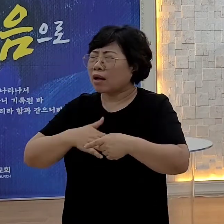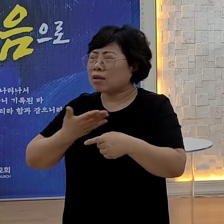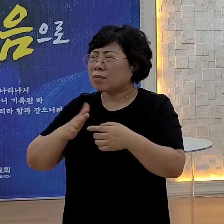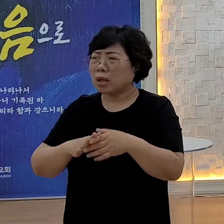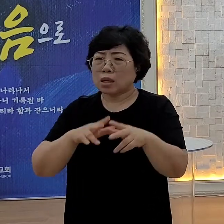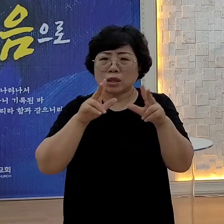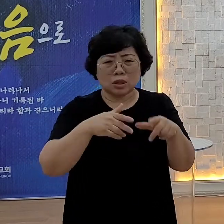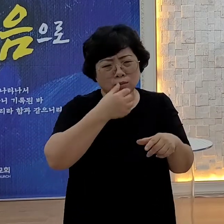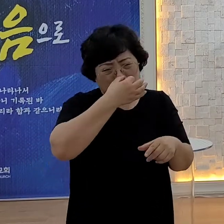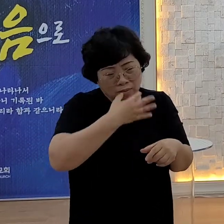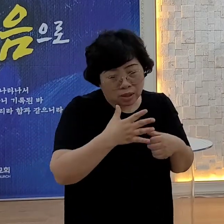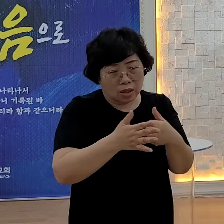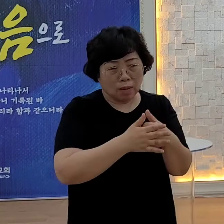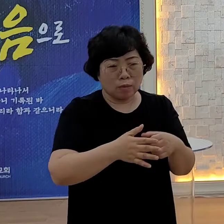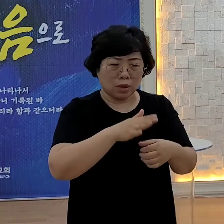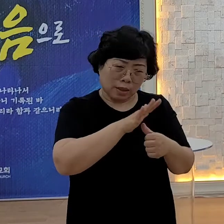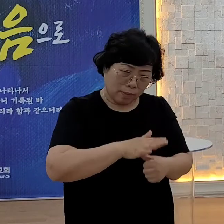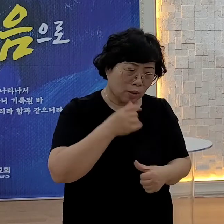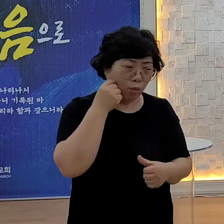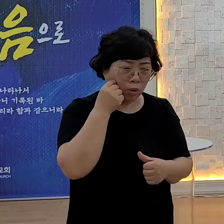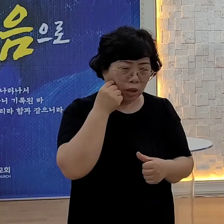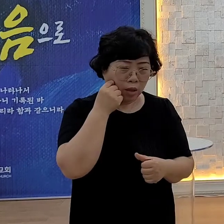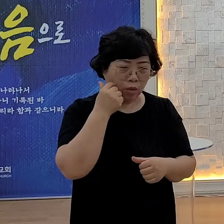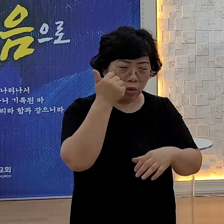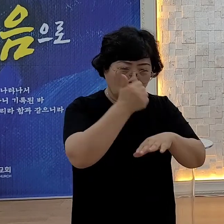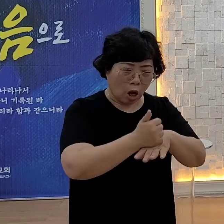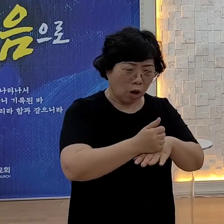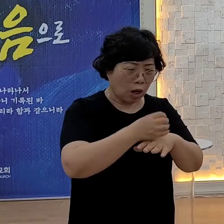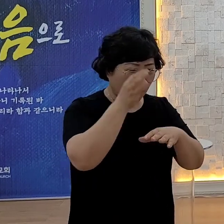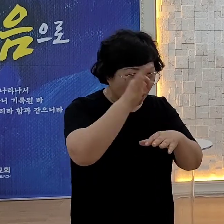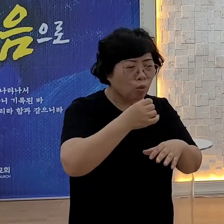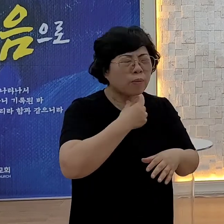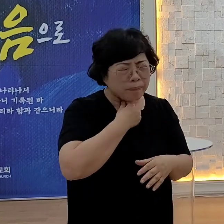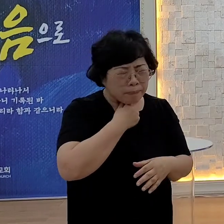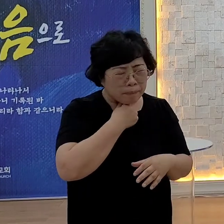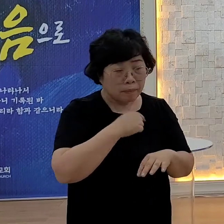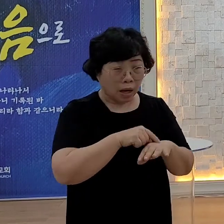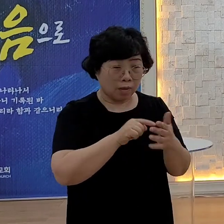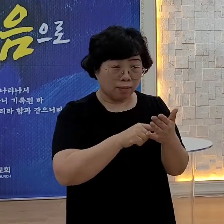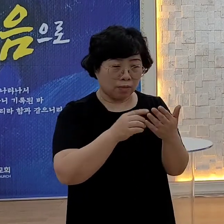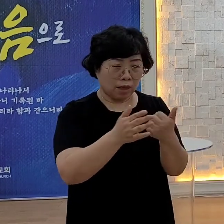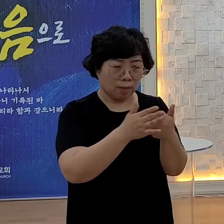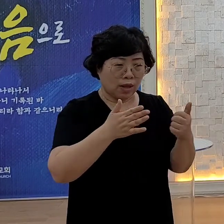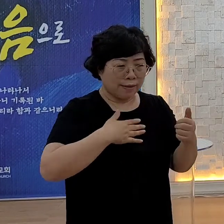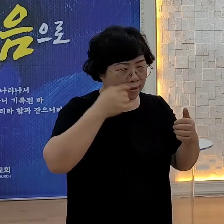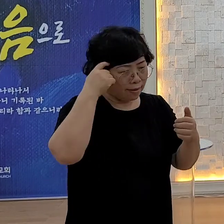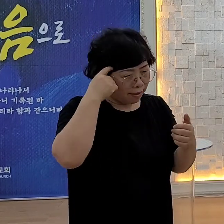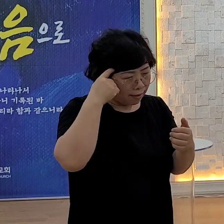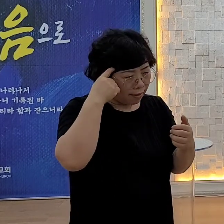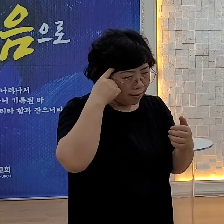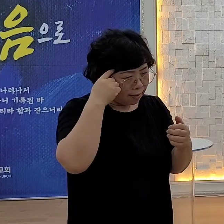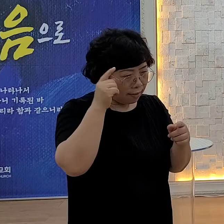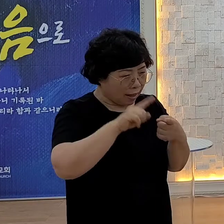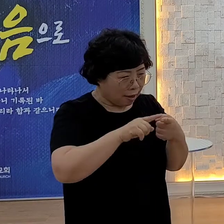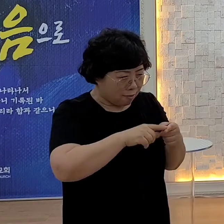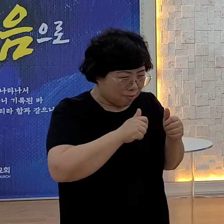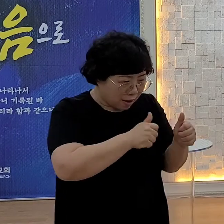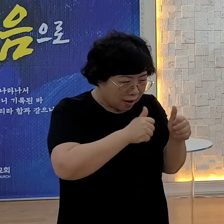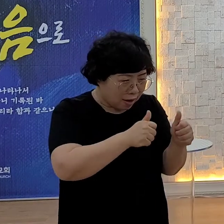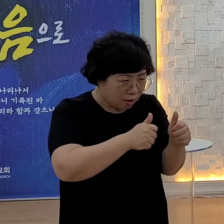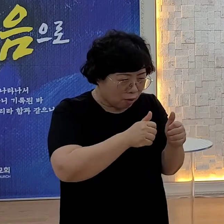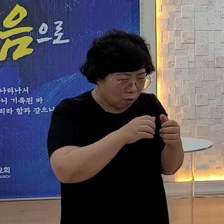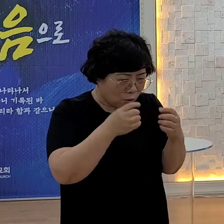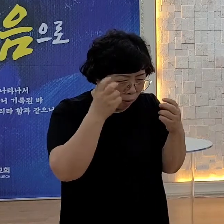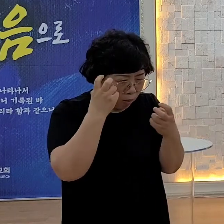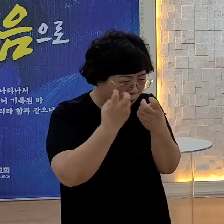먹고 살기 위해서 또는 내가 지금 당장 뭔가 결과를 얻기 위해서는 이 방법이 아니라 내 생각이 더 맞는 것 같아 하면서 자꾸 다른